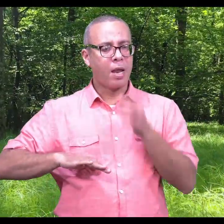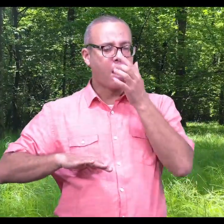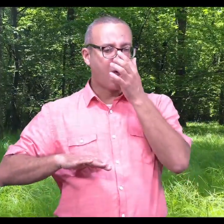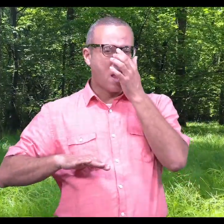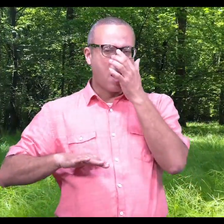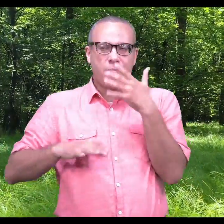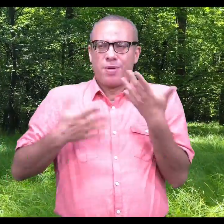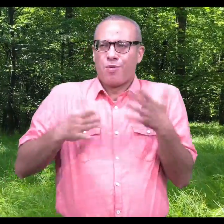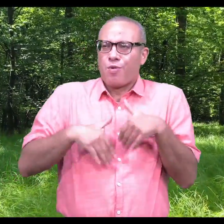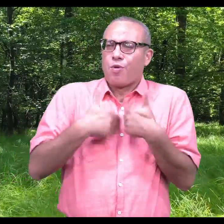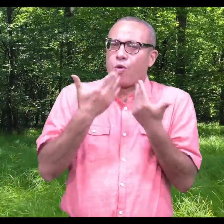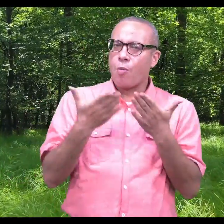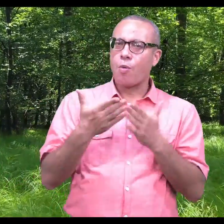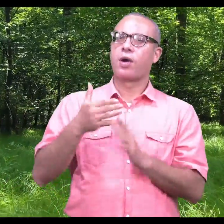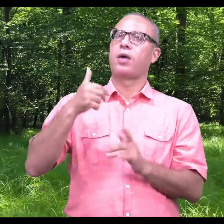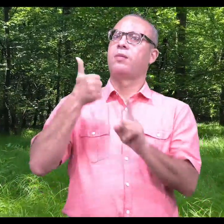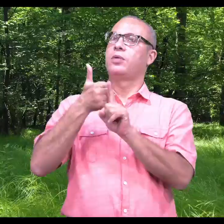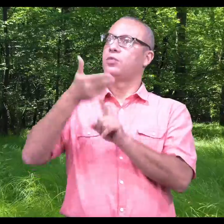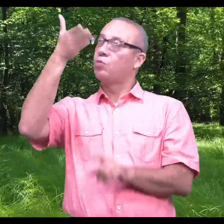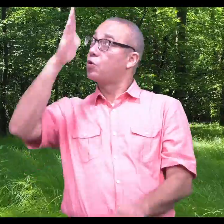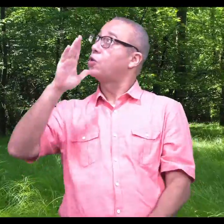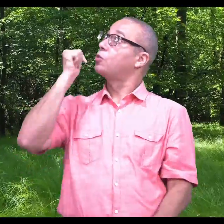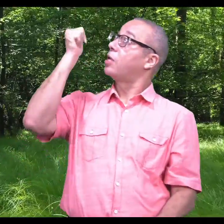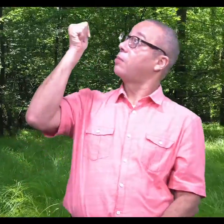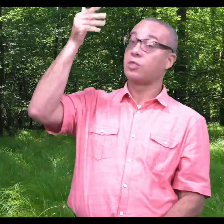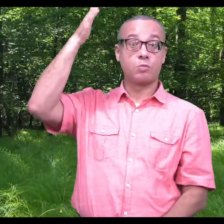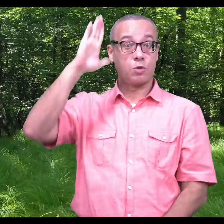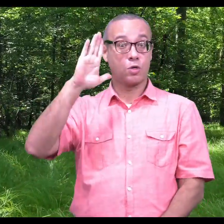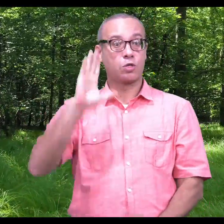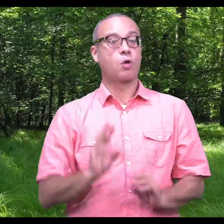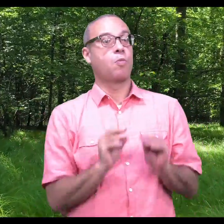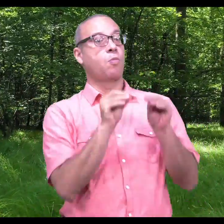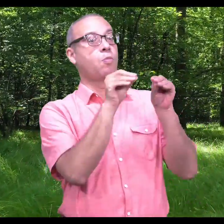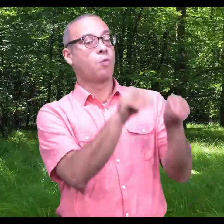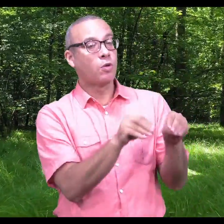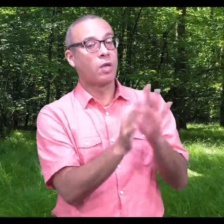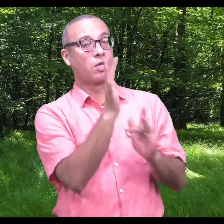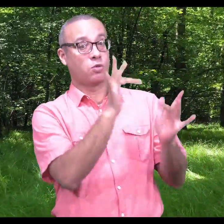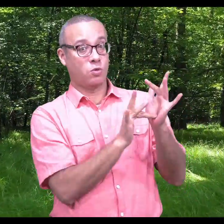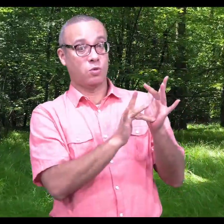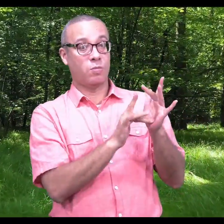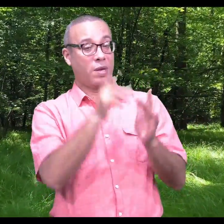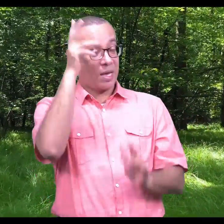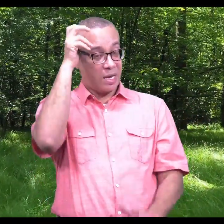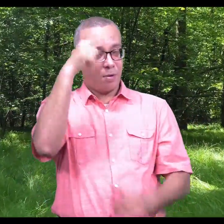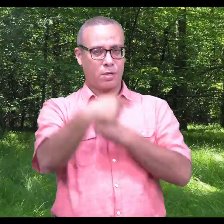haya puesto a Jesús en esta situación con el propósito expreso de ser tentado por el diablo? Aquí